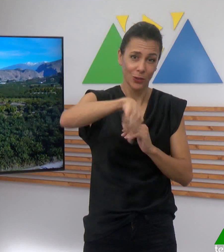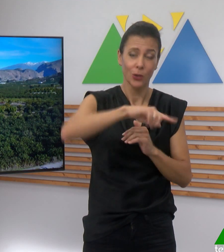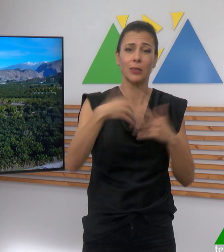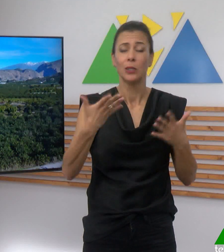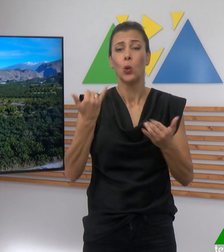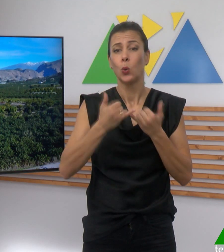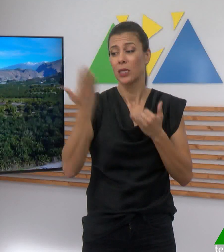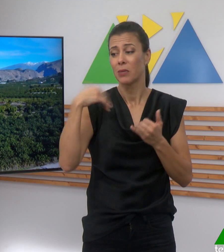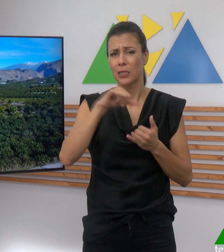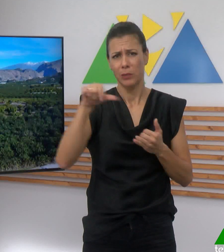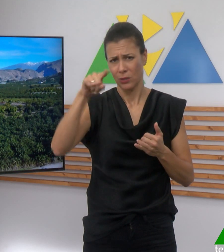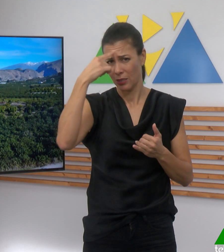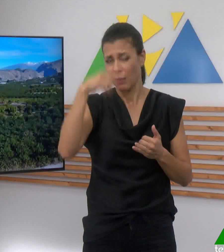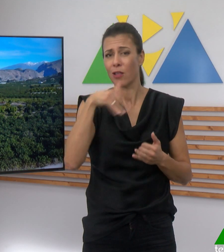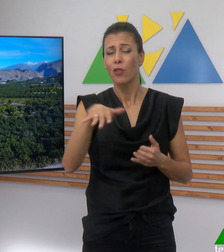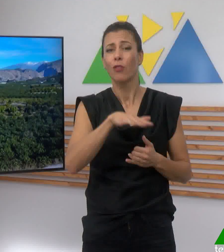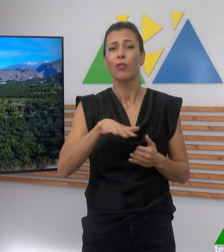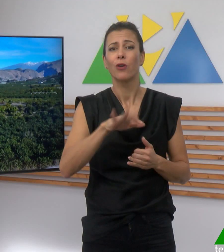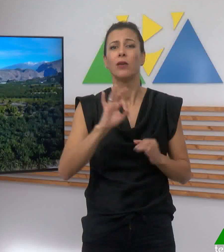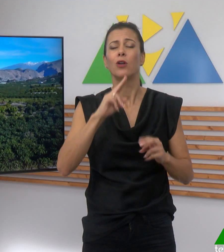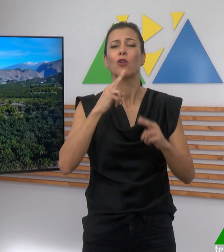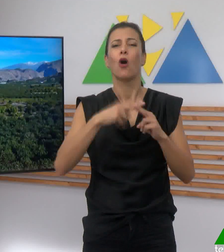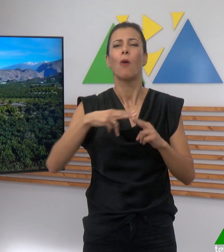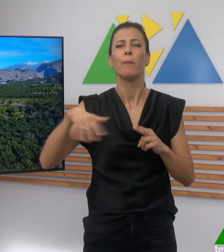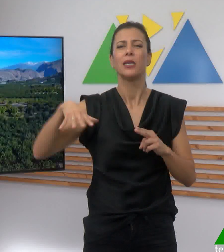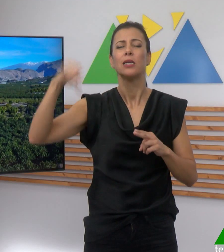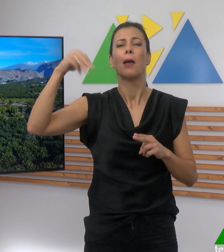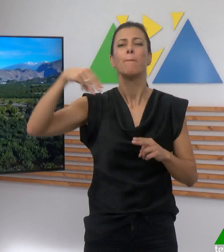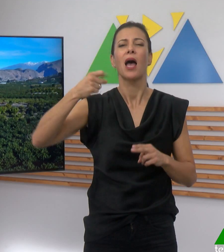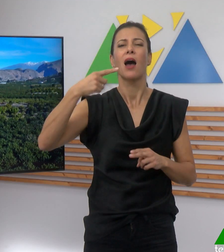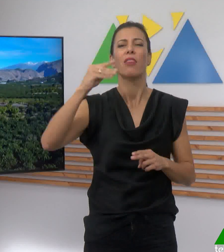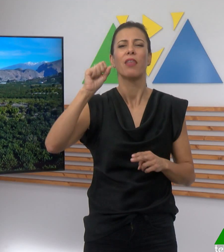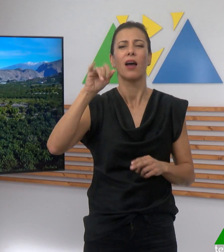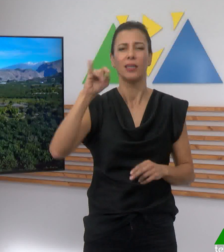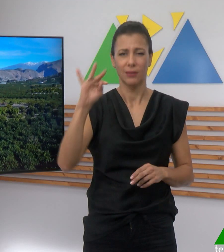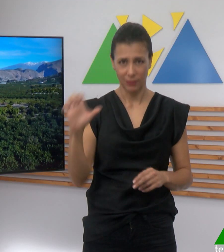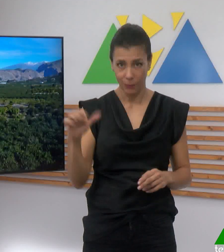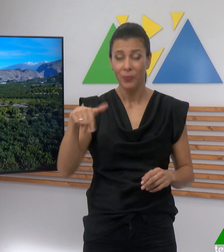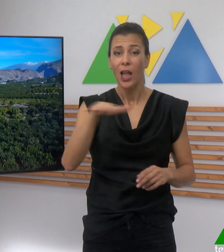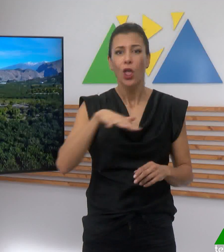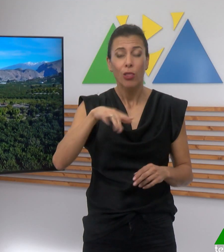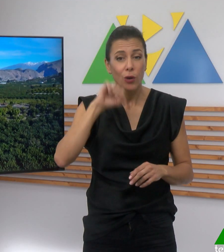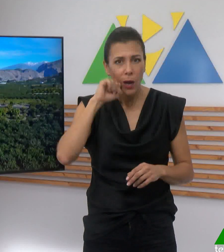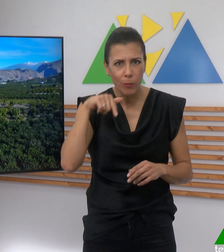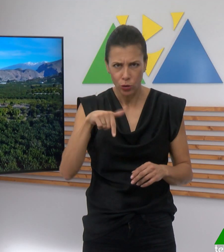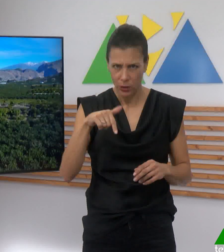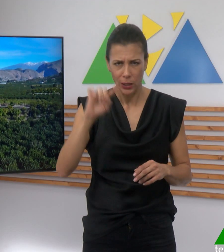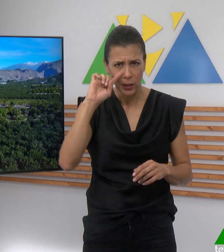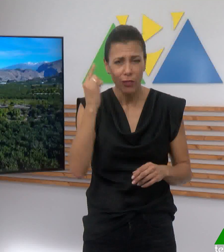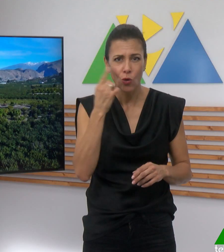encontramos en la zona de magdal no en esta zona motuleña que yo creo que están descubriendo a la par que que yo